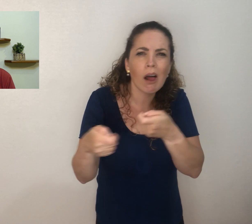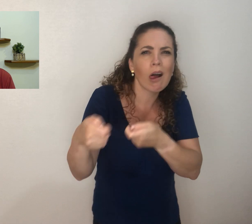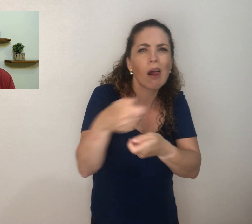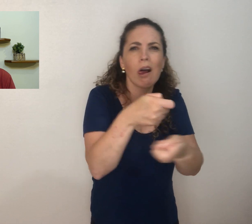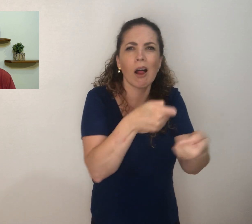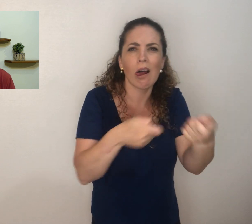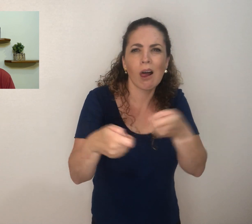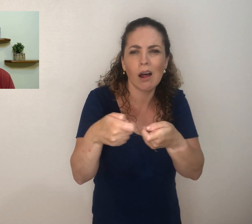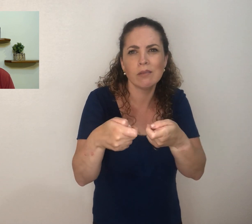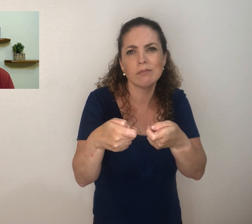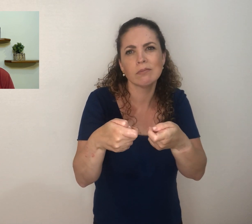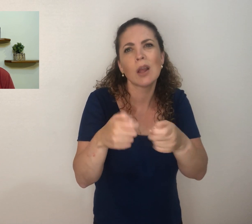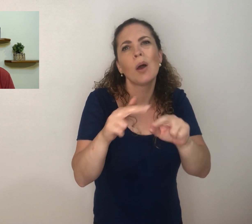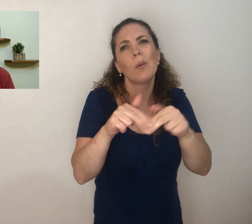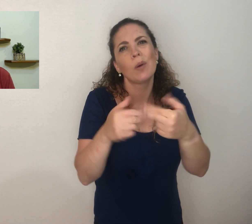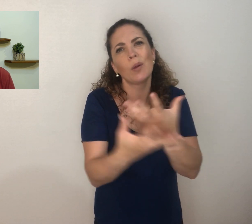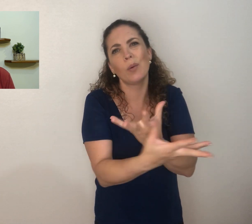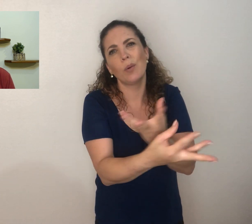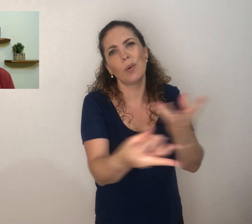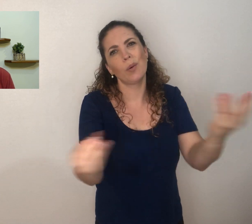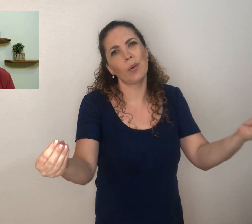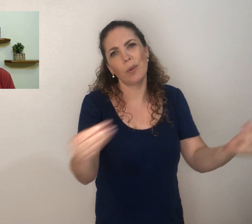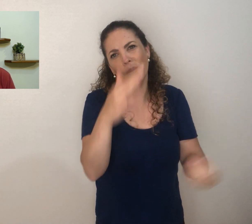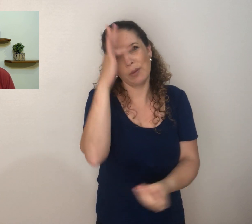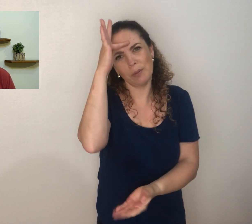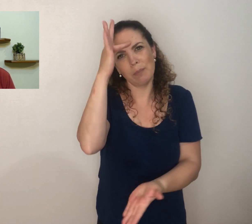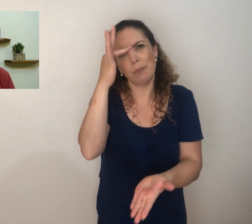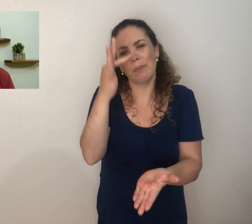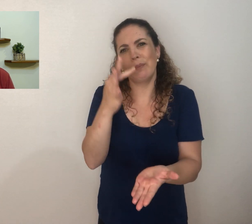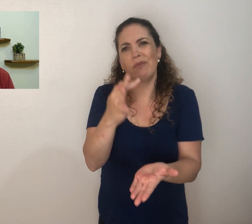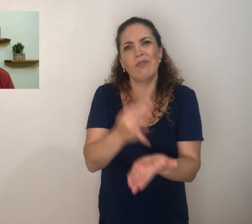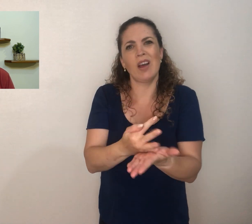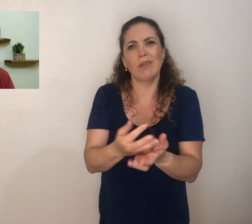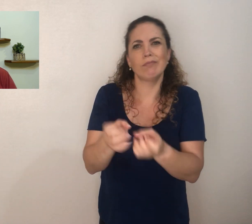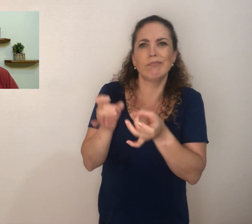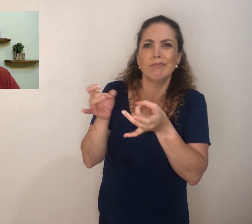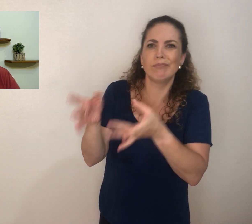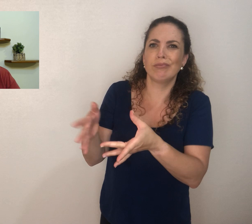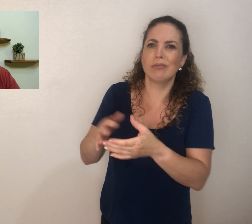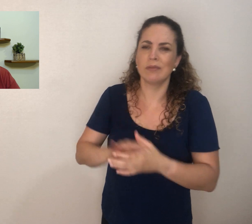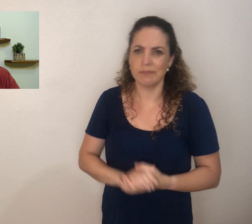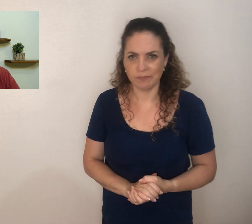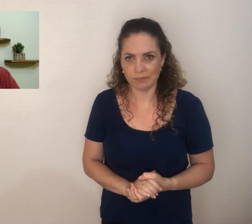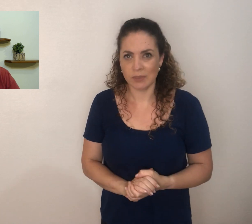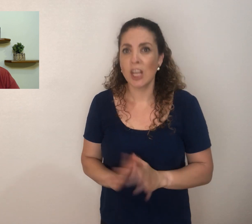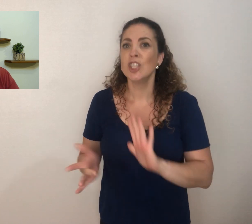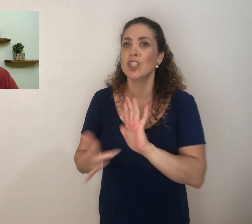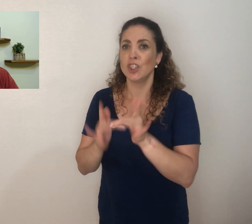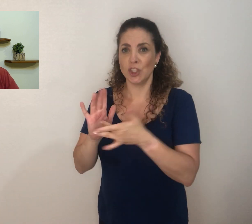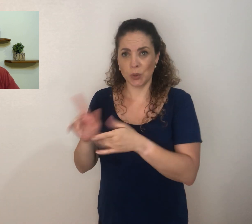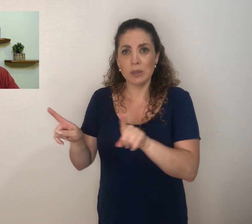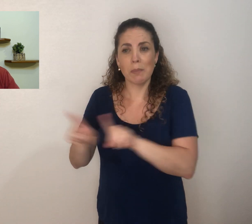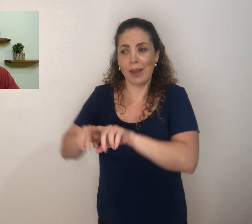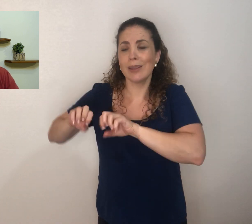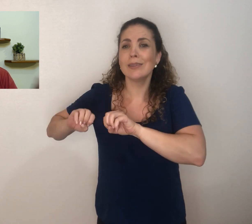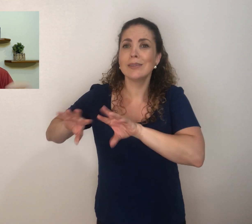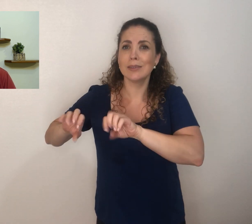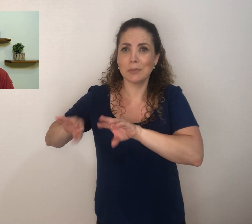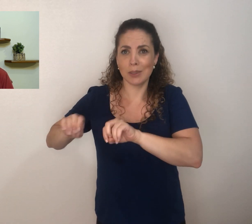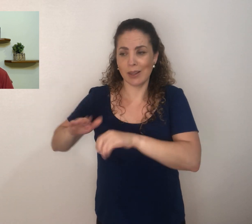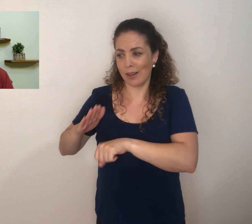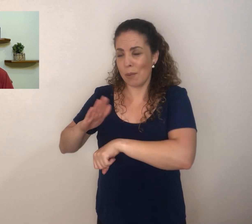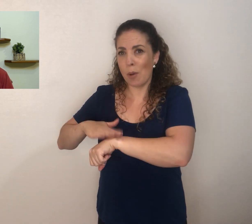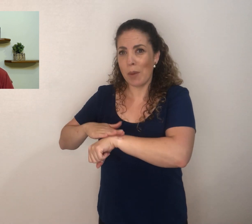apostatarão da fé. E Jesus também menciona, quando fala lá no princípio das dores e das dificuldades